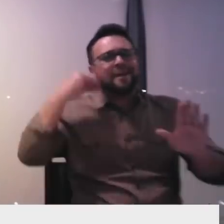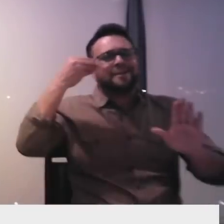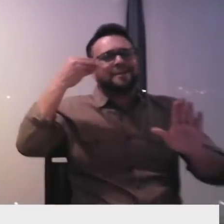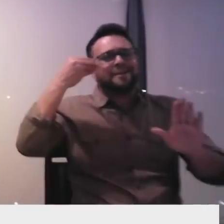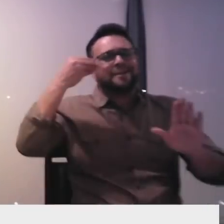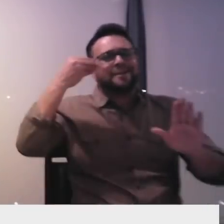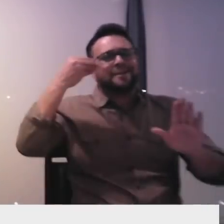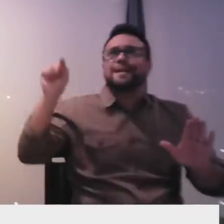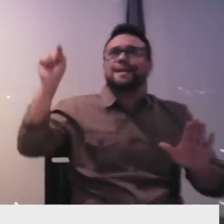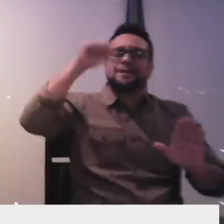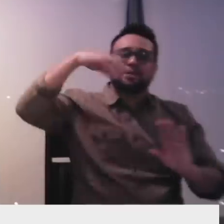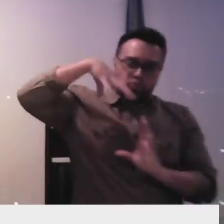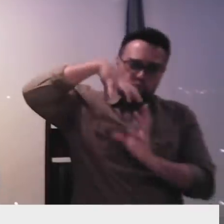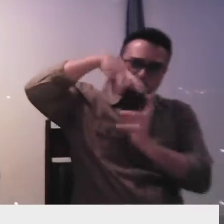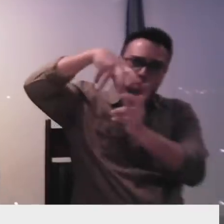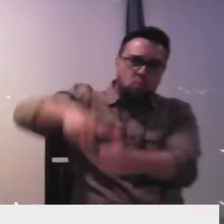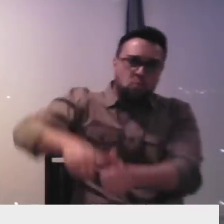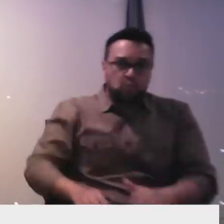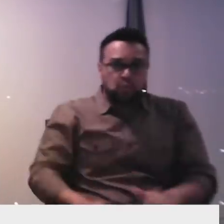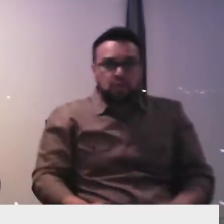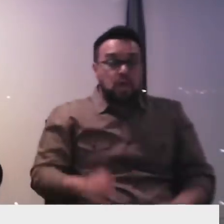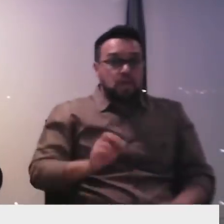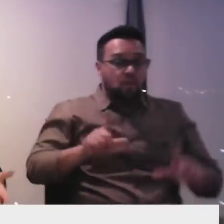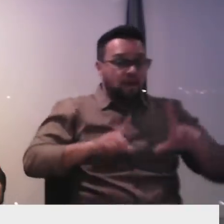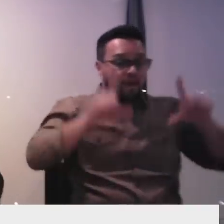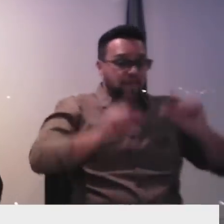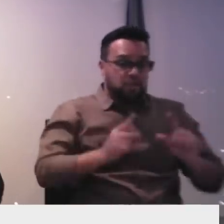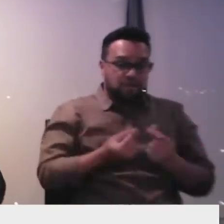mundo. Não só não vai abaixar o preço, como